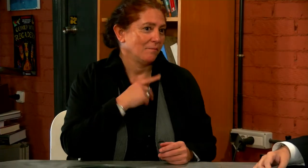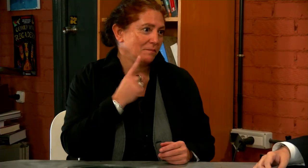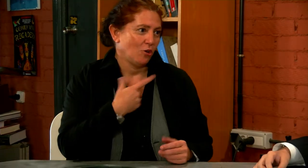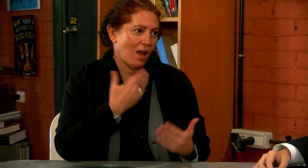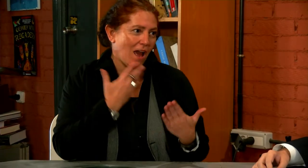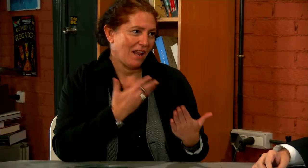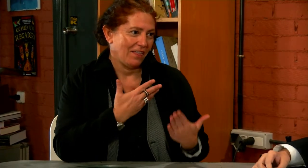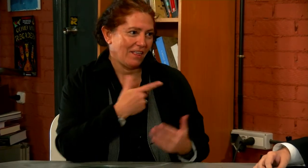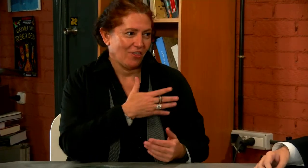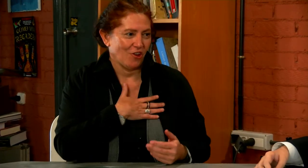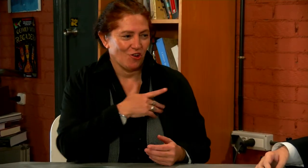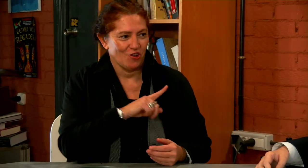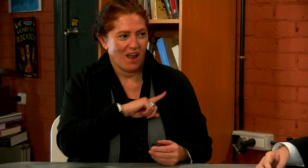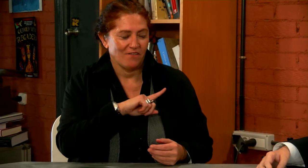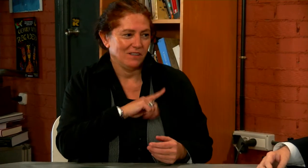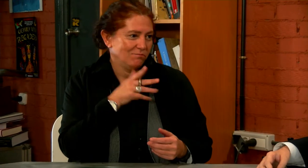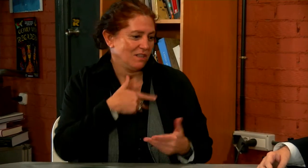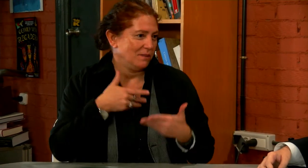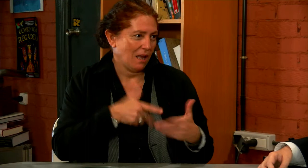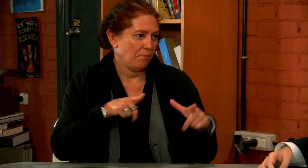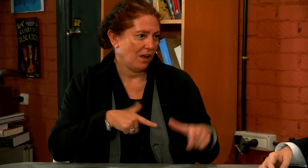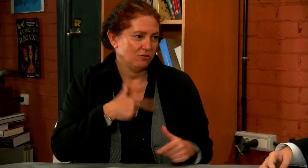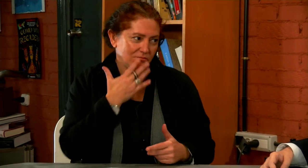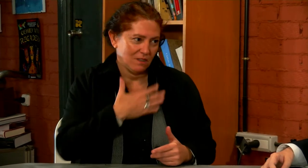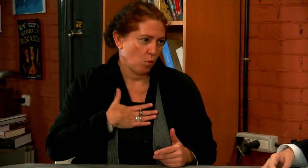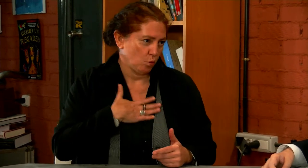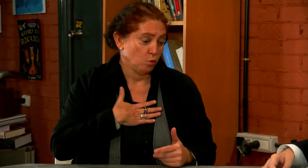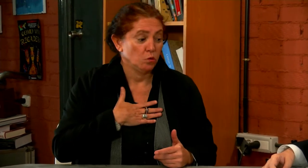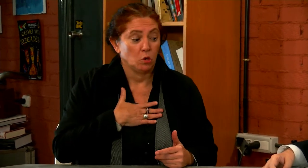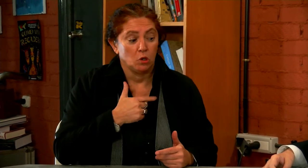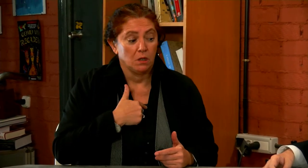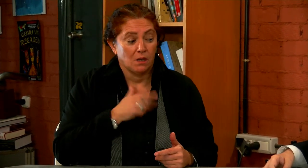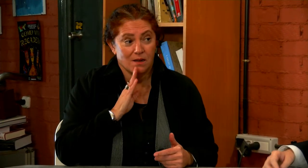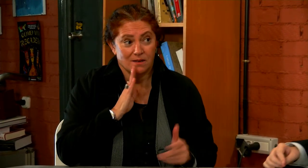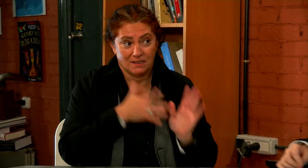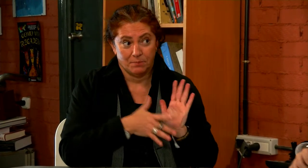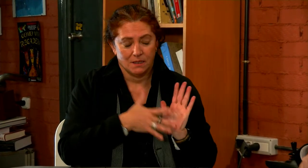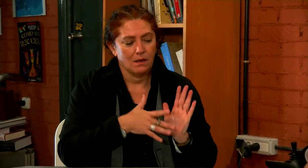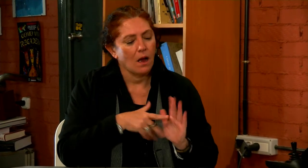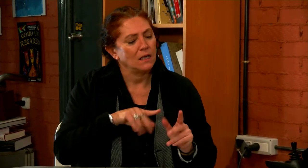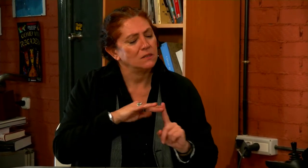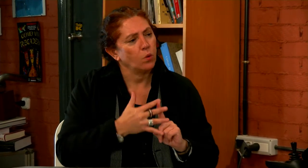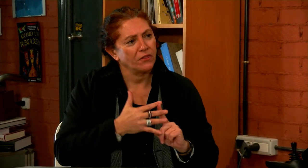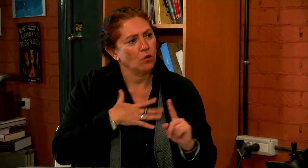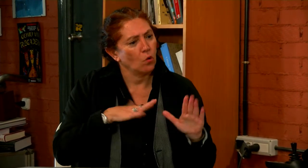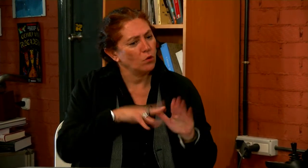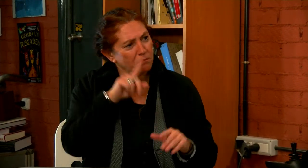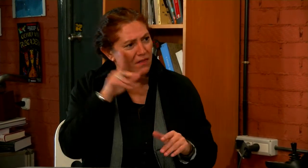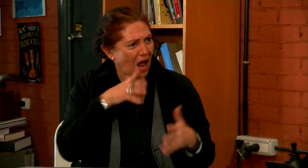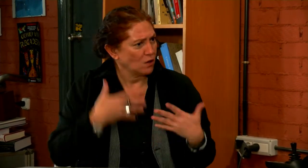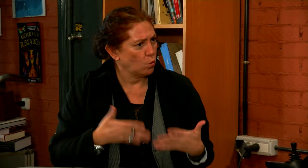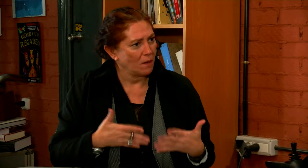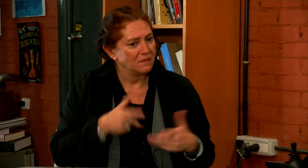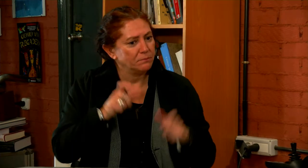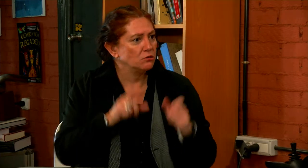Muy bien, es cierto, es la primera vez. Bueno, en primer lugar, agradecerte a ti, Javier, invitarme aquí a este plató. Estoy encantada de venir